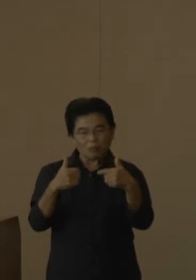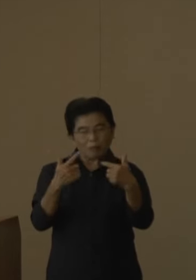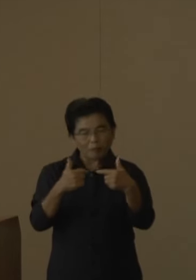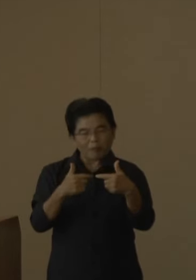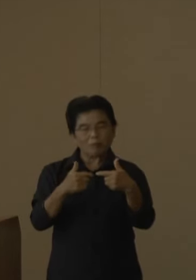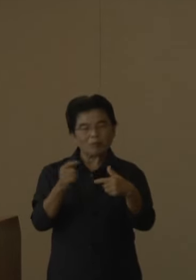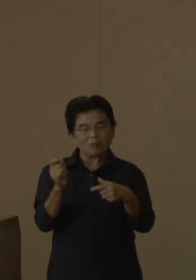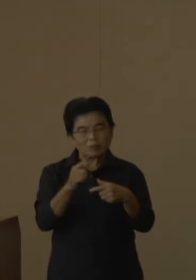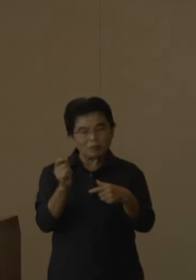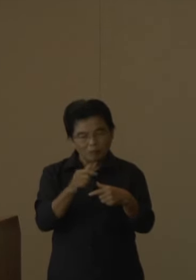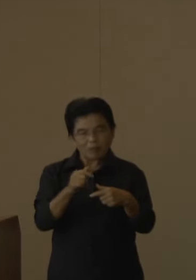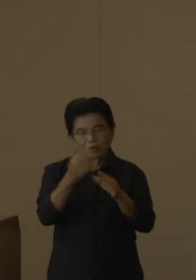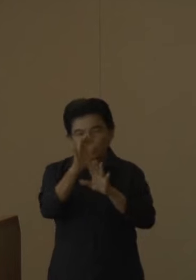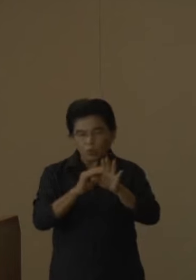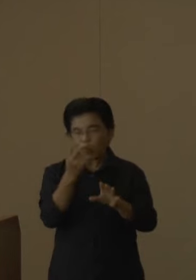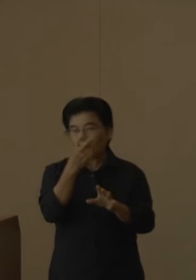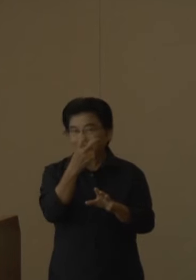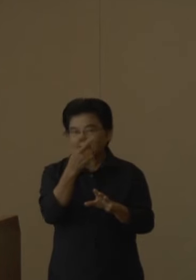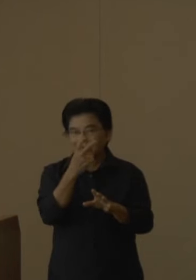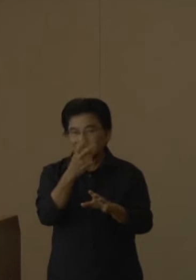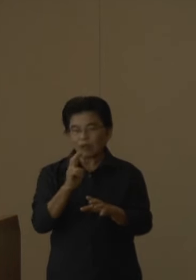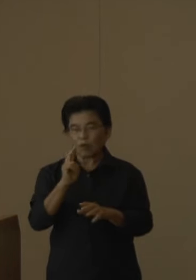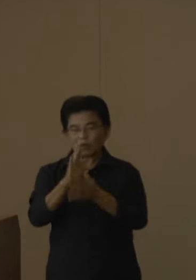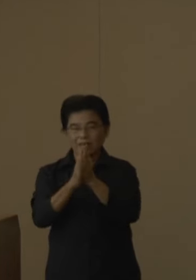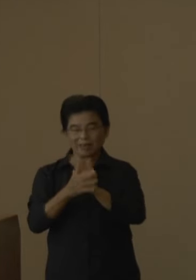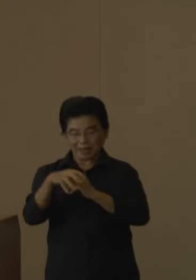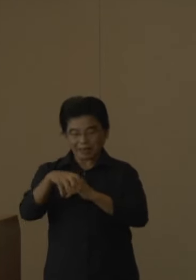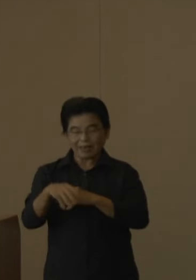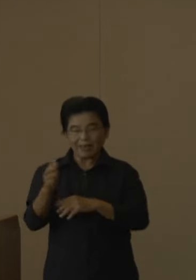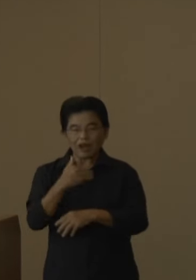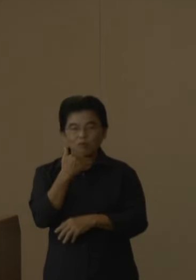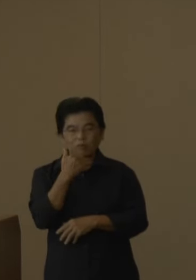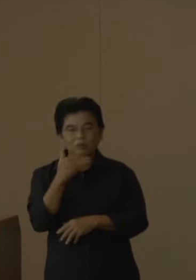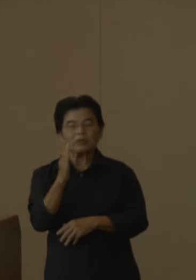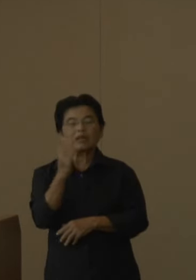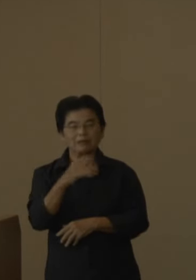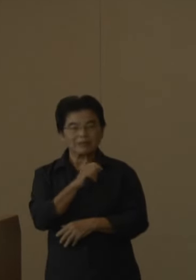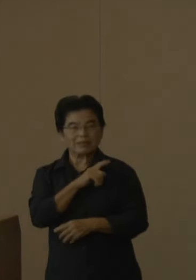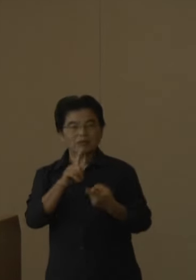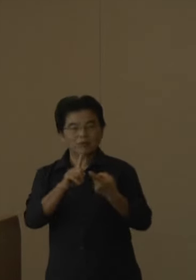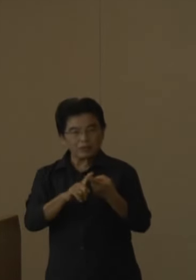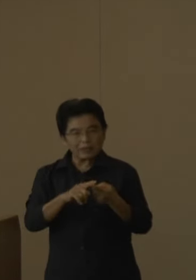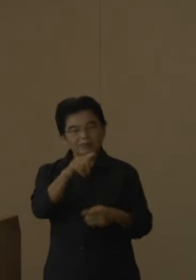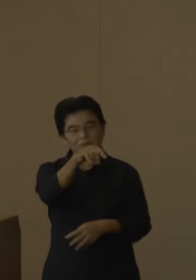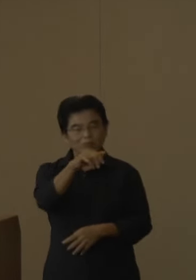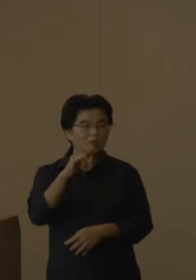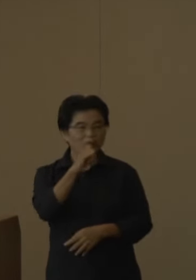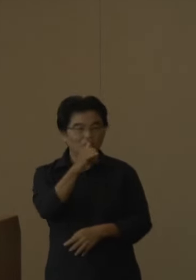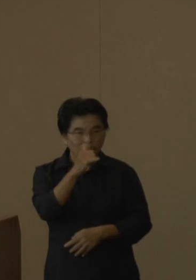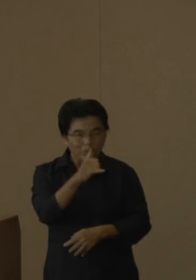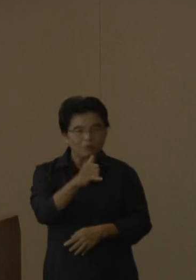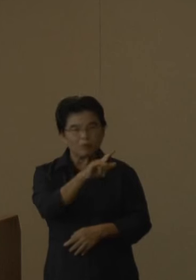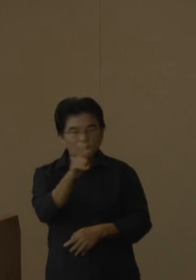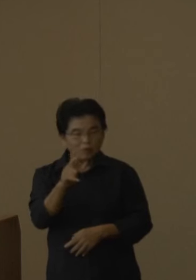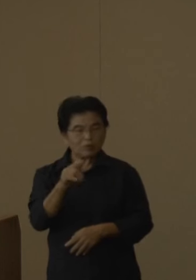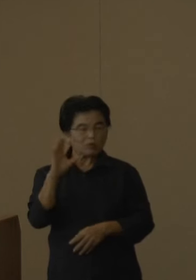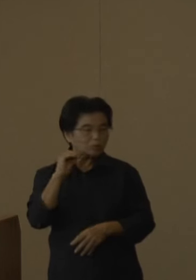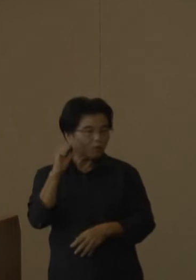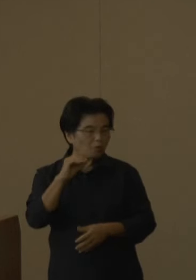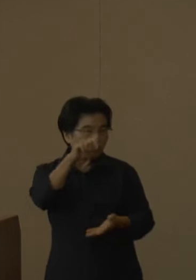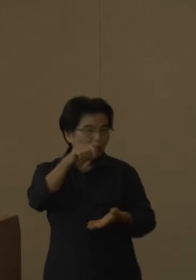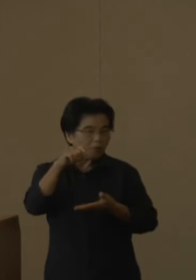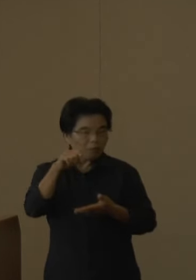その状況確認を、県庁側から待つのではなくて、積極的に情報を取りに行くようなことと、そしてそれは三